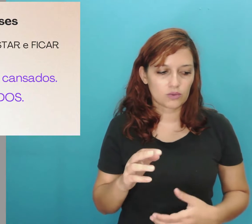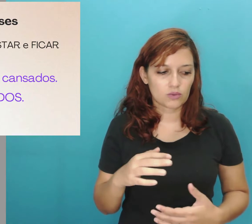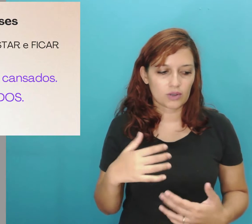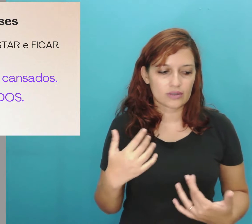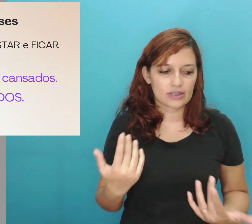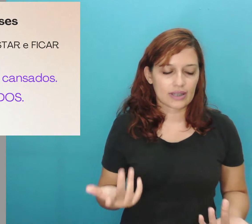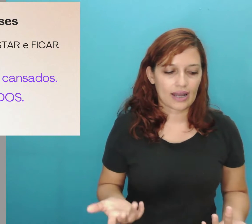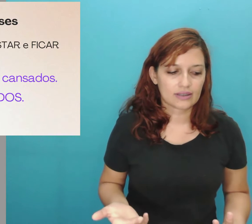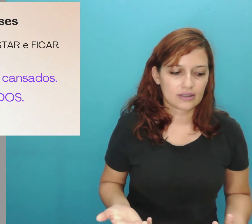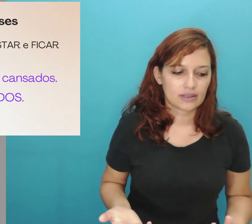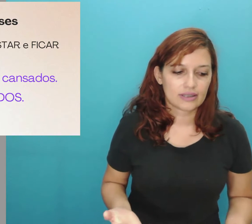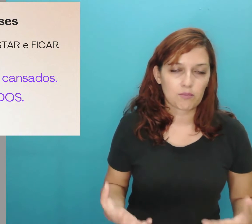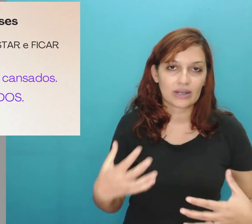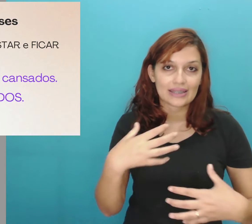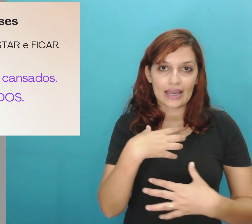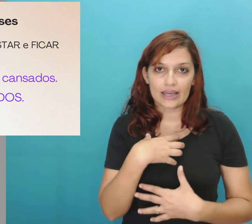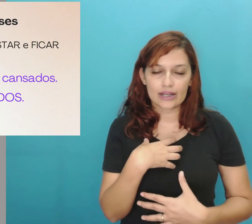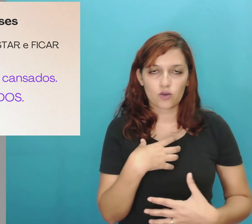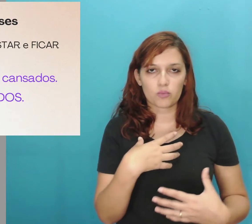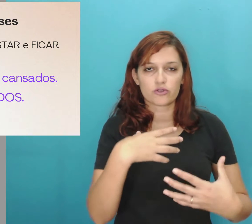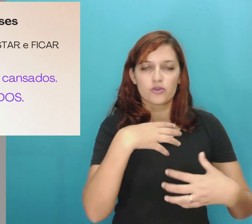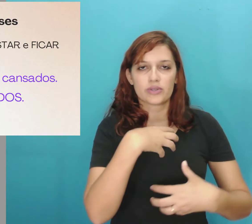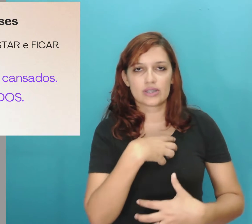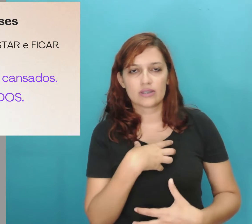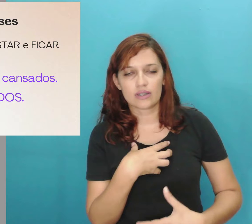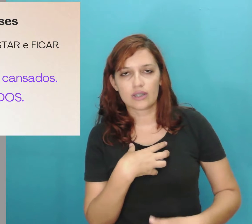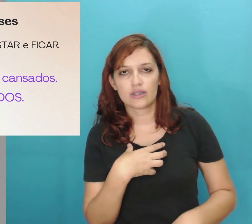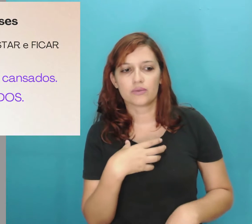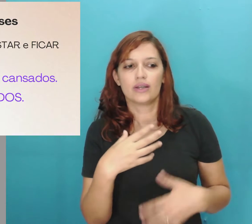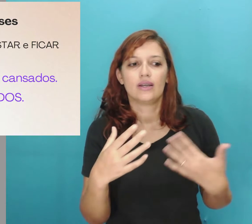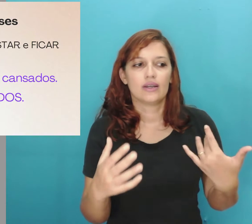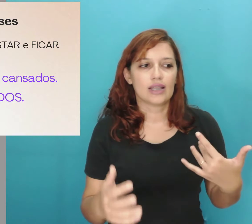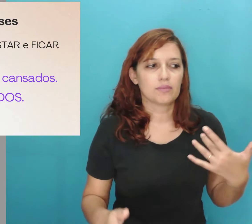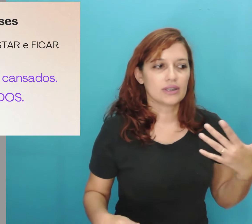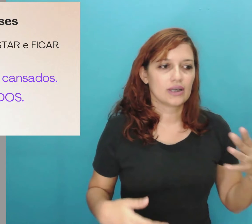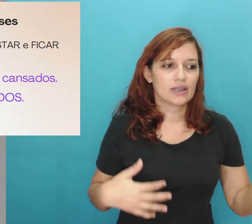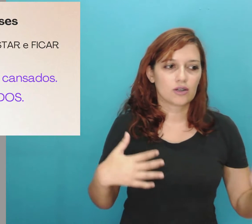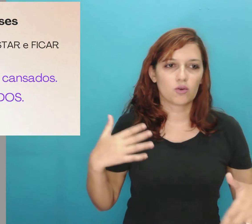Quando se trata da maneira como eu estou me sentindo, da maneira